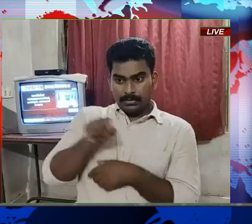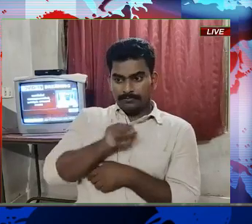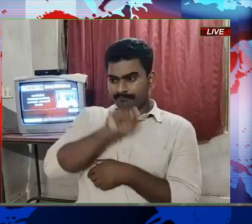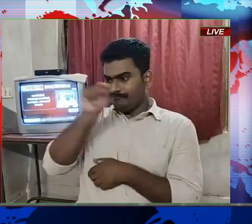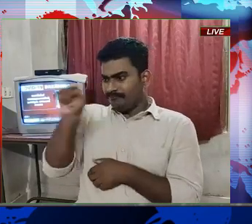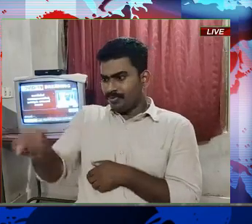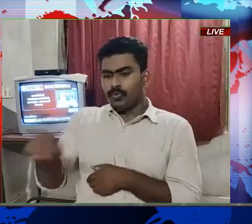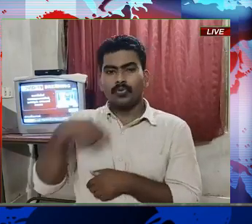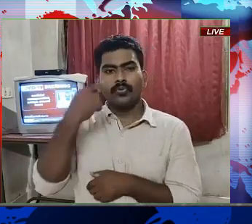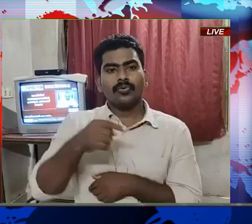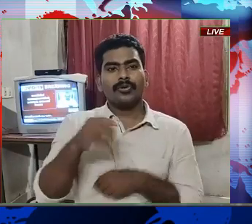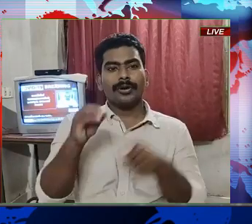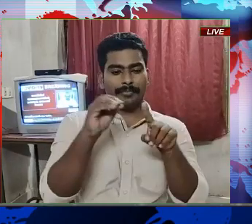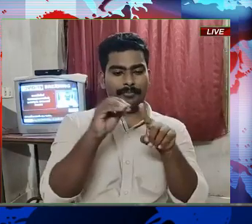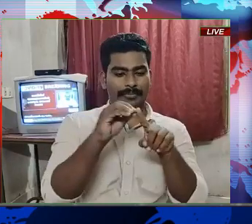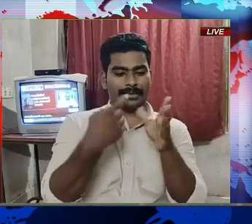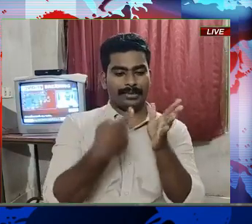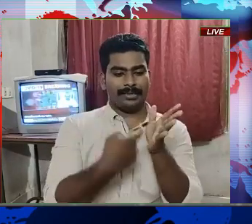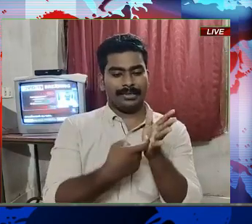അടച്ചിട്ട കടമുറികൾക്ക്